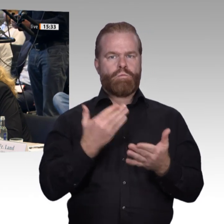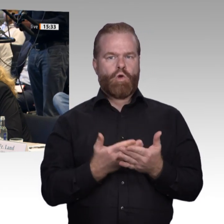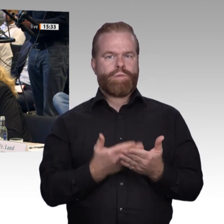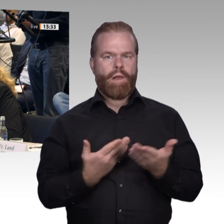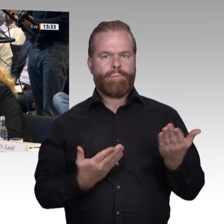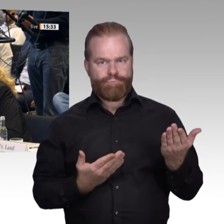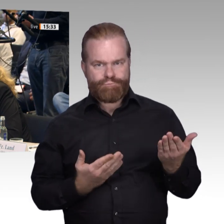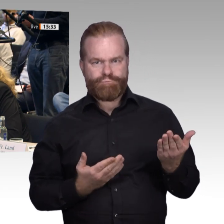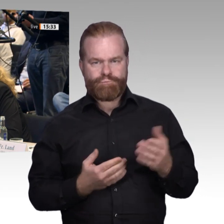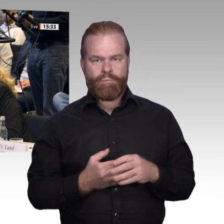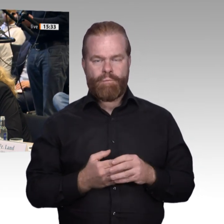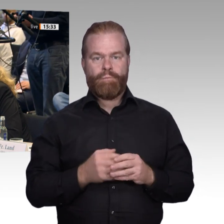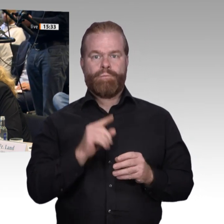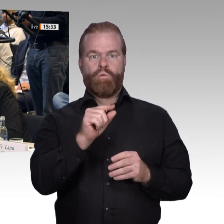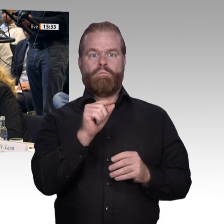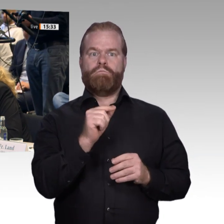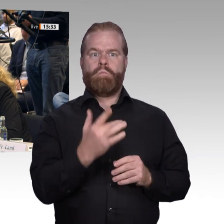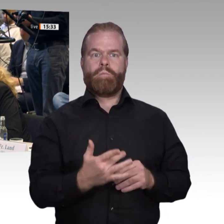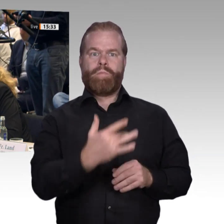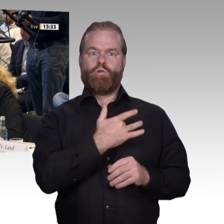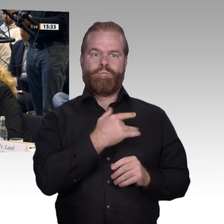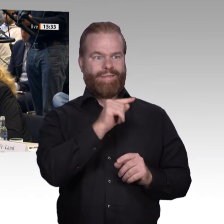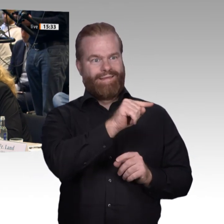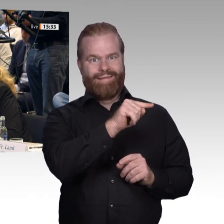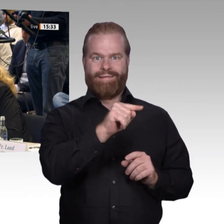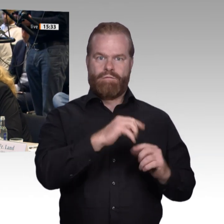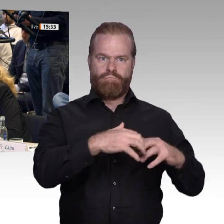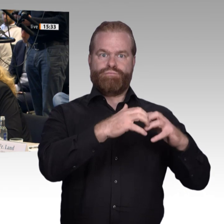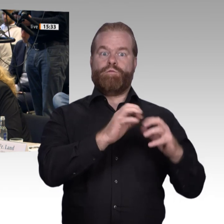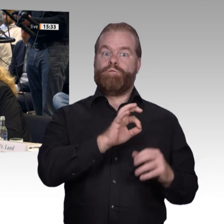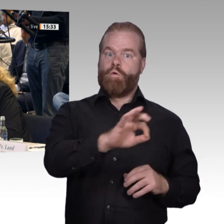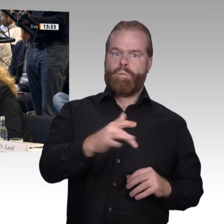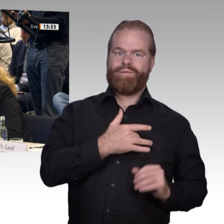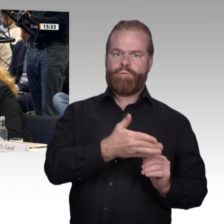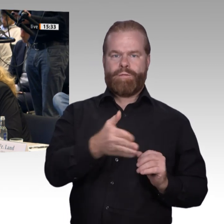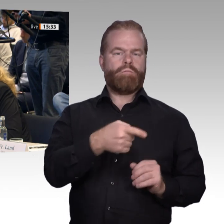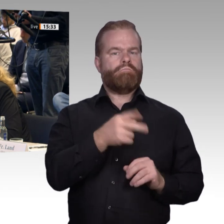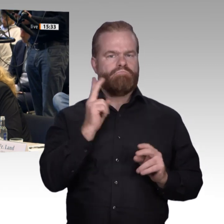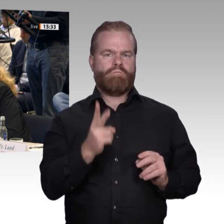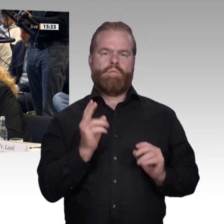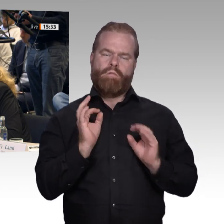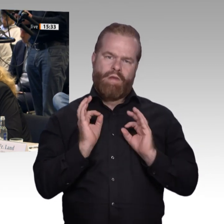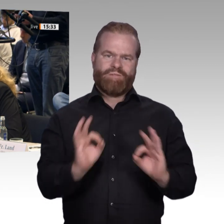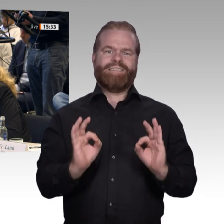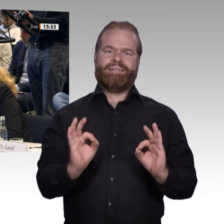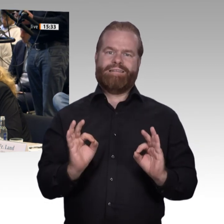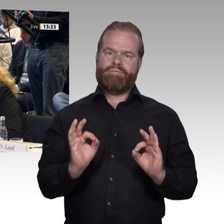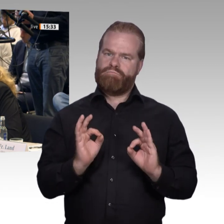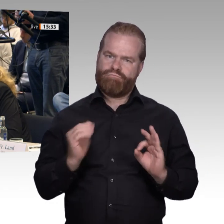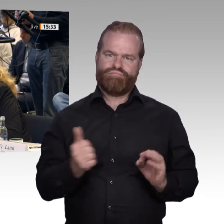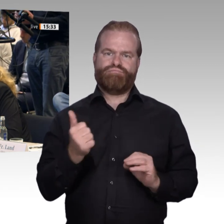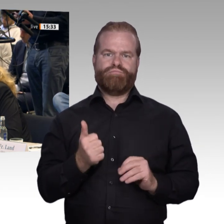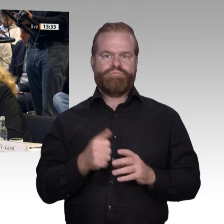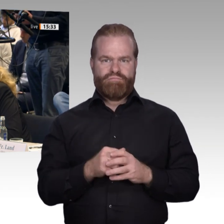geht, wie wirken sich Leistungen im Alltag aus, was für Probleme kommen da auf mich zu,